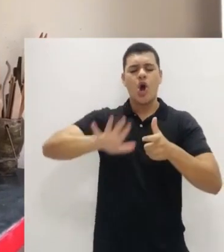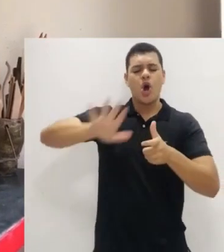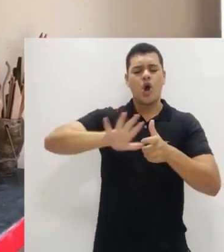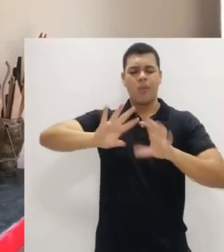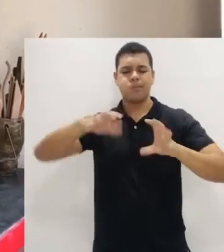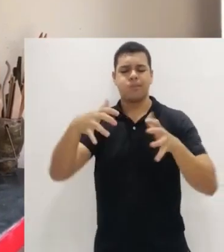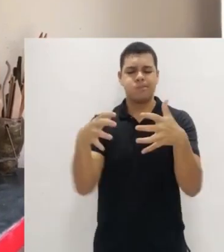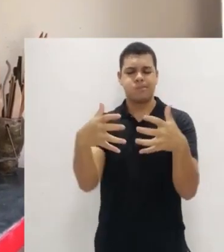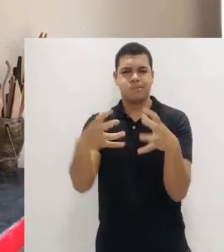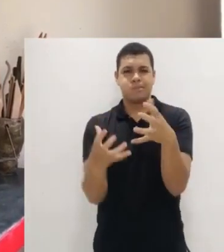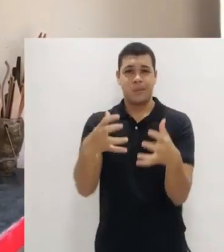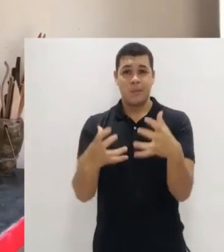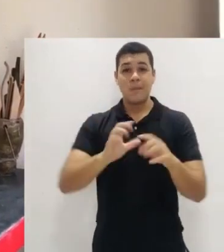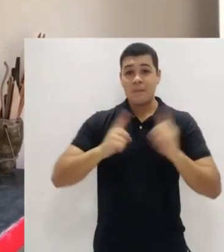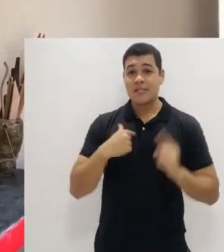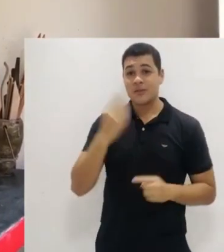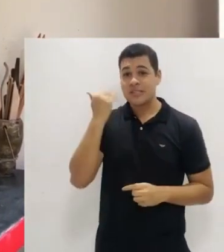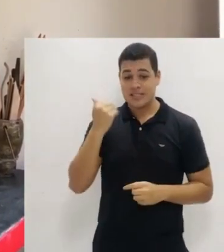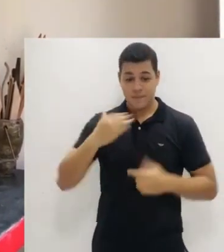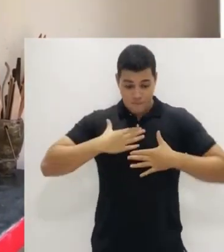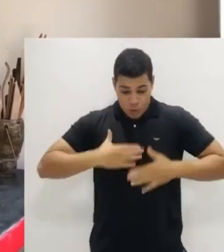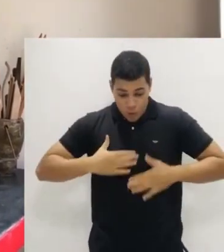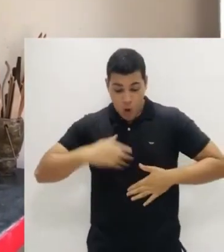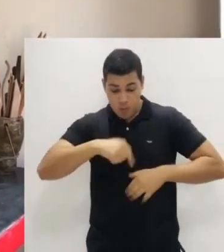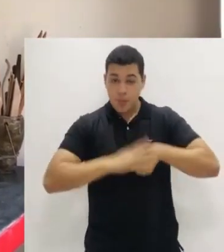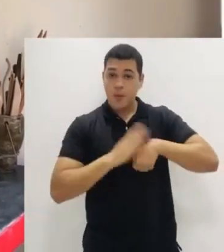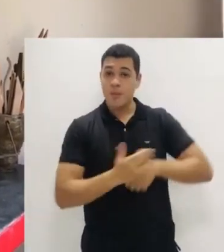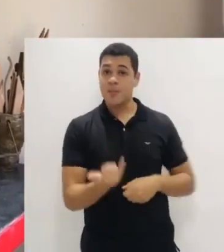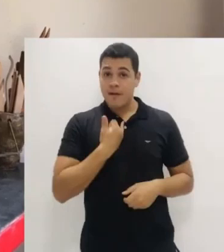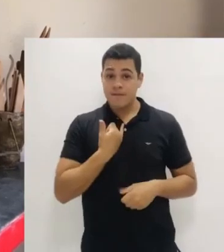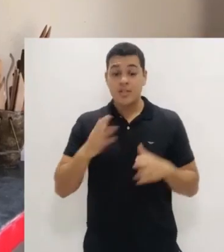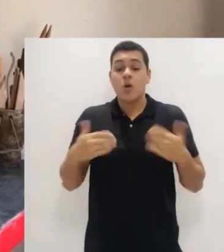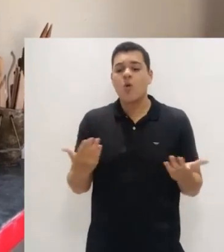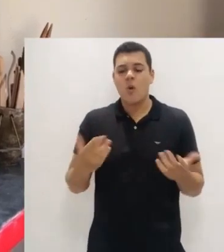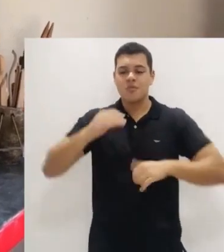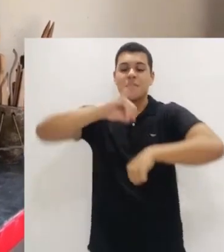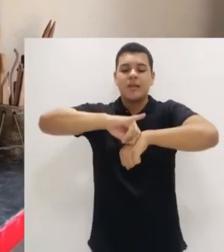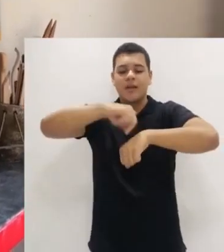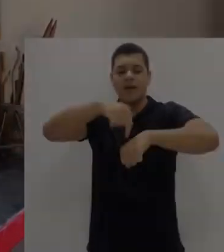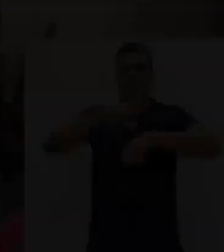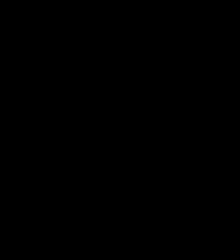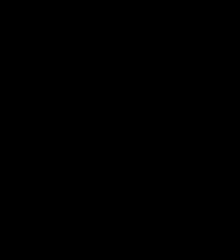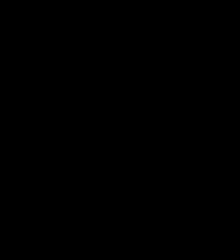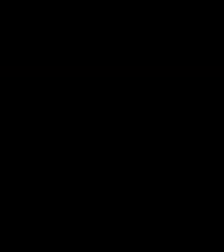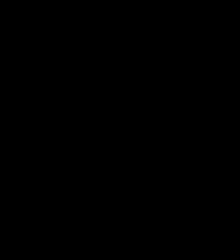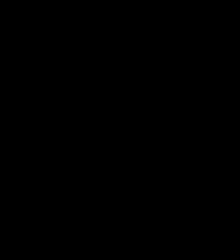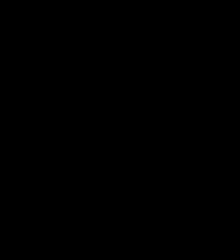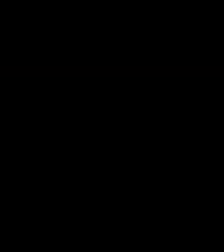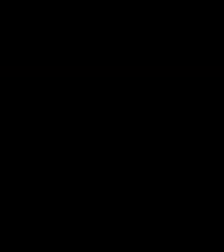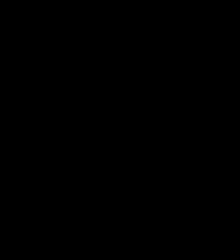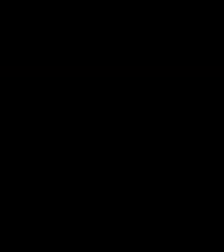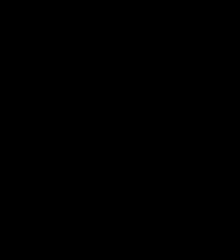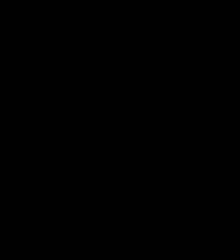onde eu estou trabalhando, mas aí eu sei, né, todo o meu corpo está me dando a informação da minha posição em relação à peça. E a roda